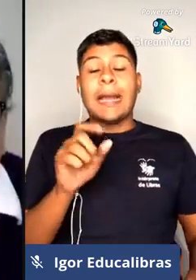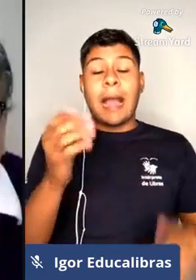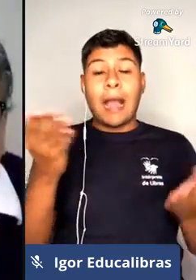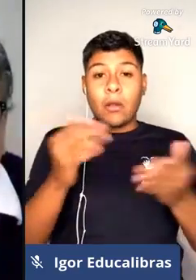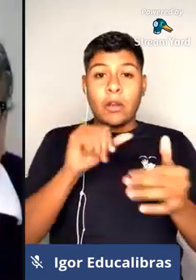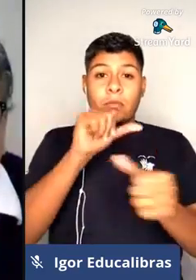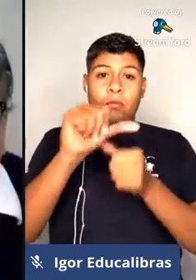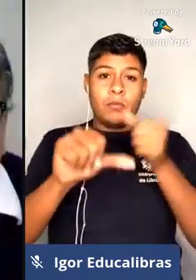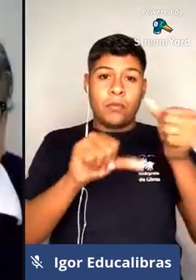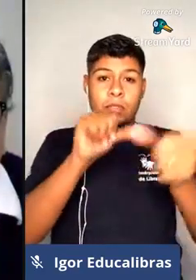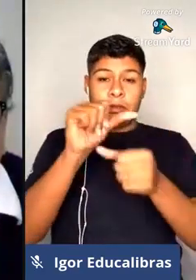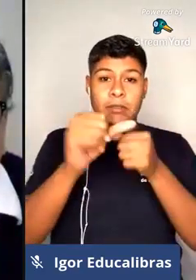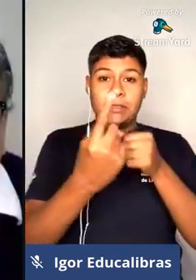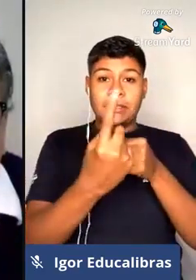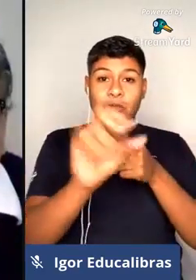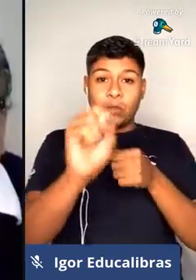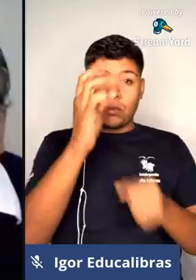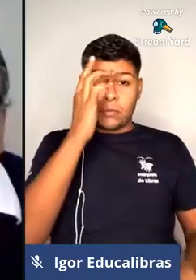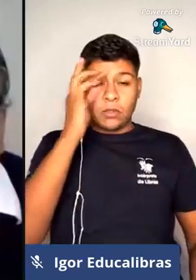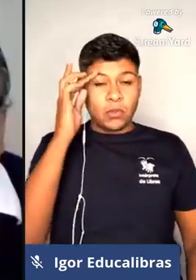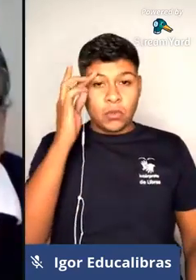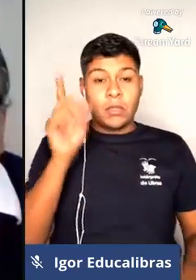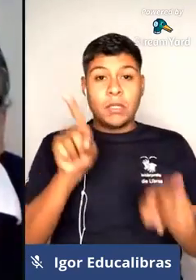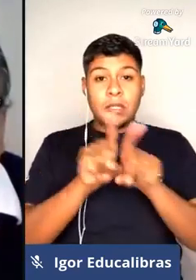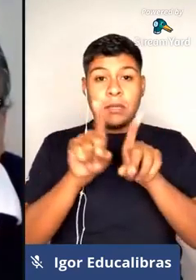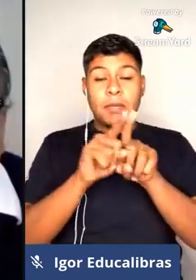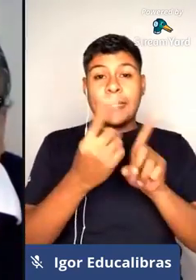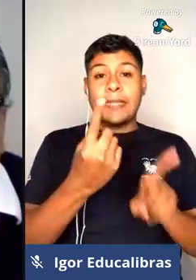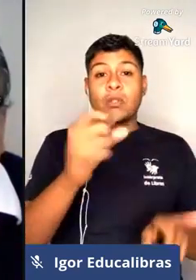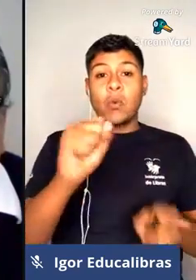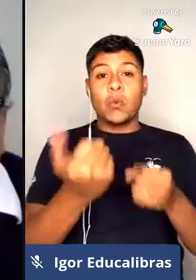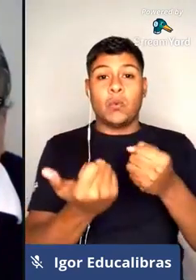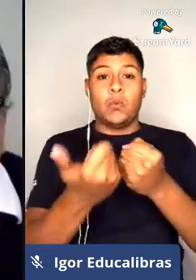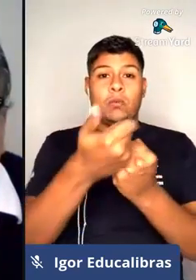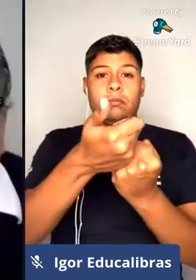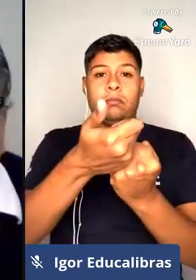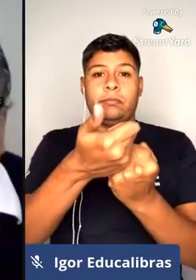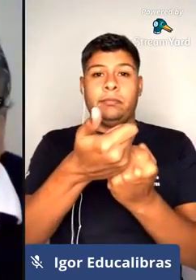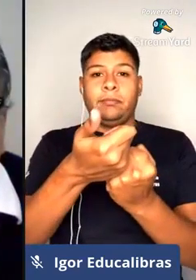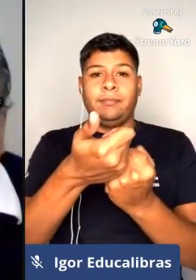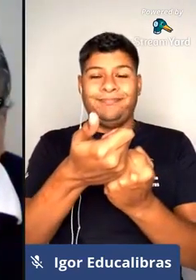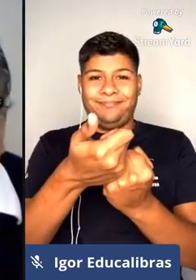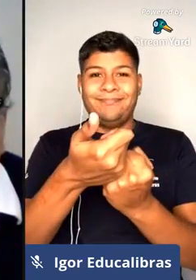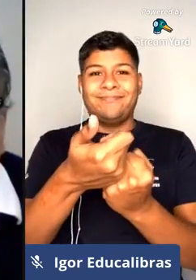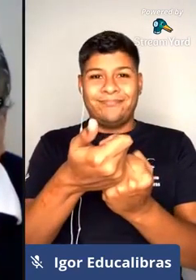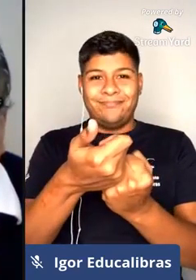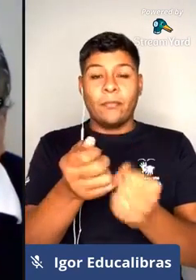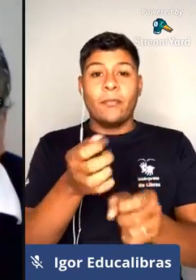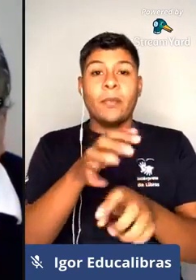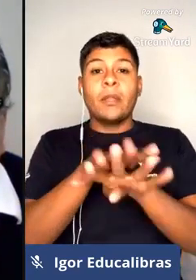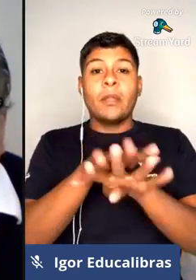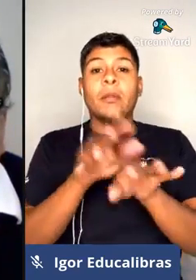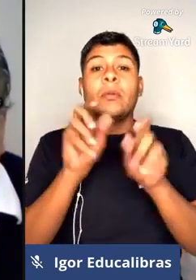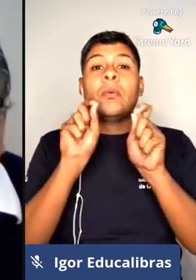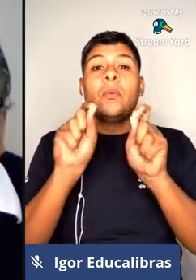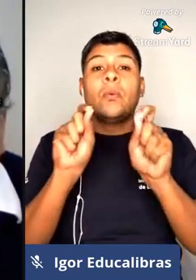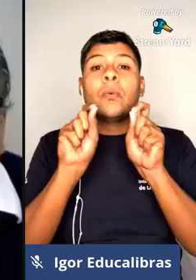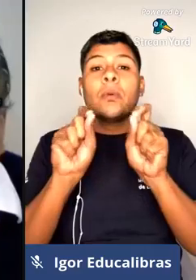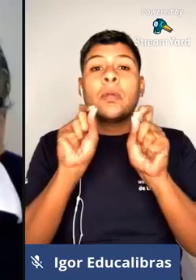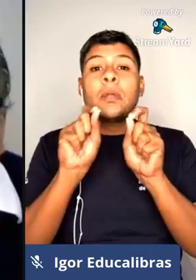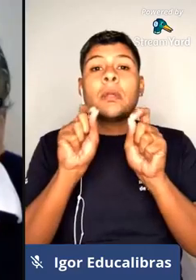18 titulares e 18 suplentes. O que a gente incluiu aí,